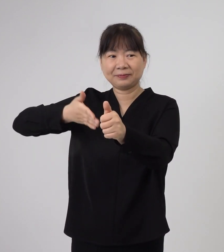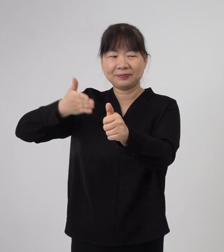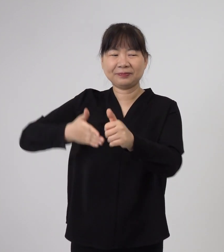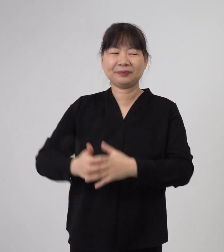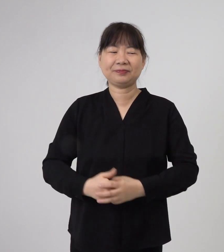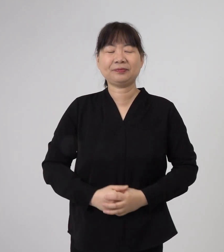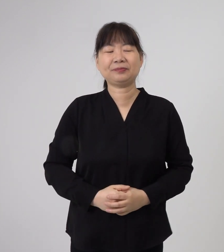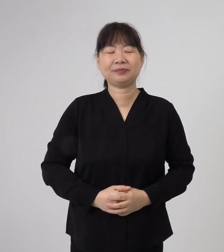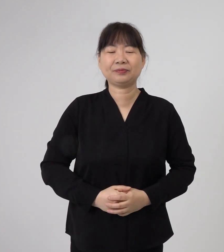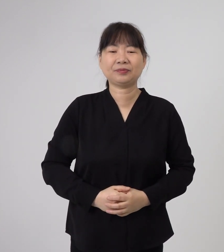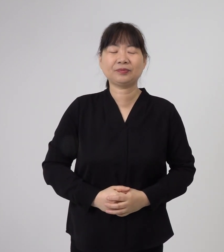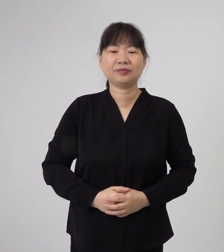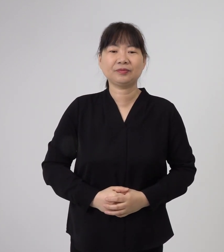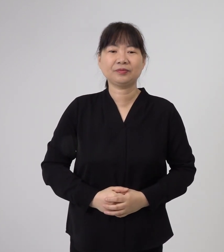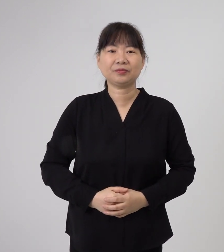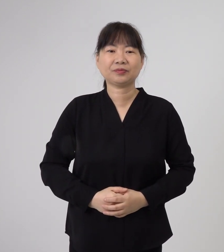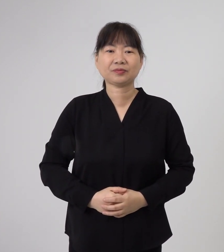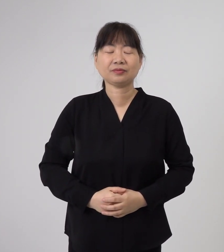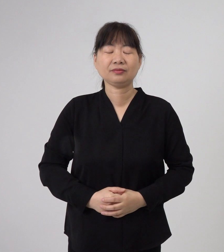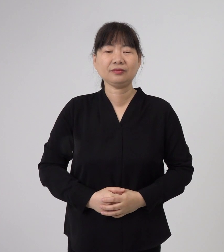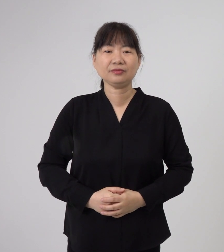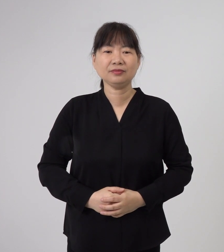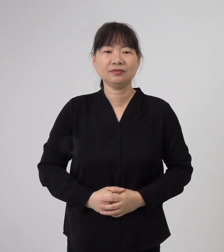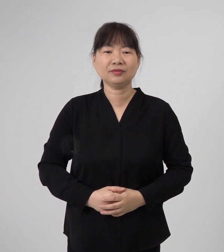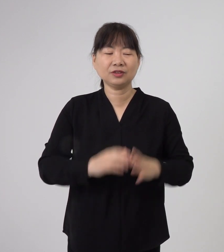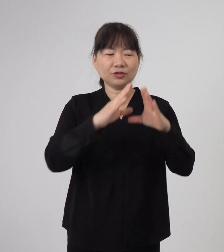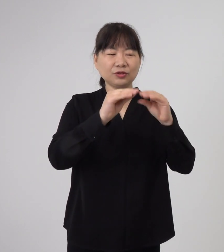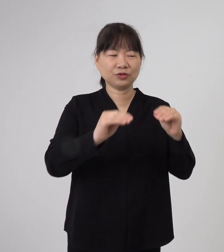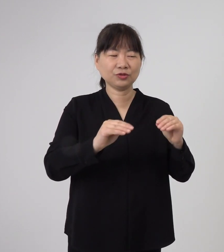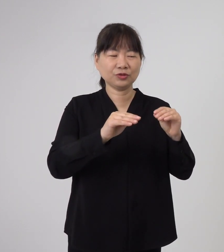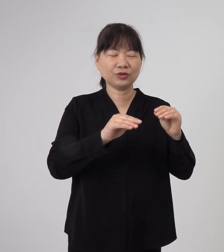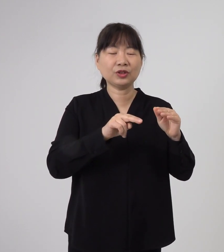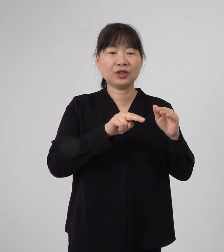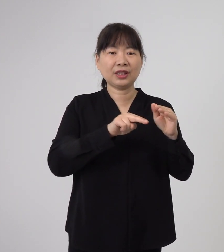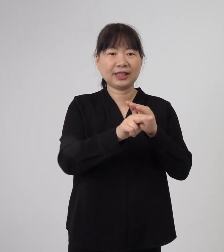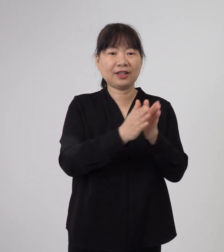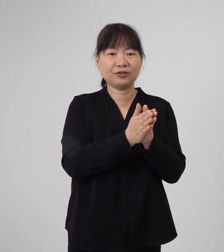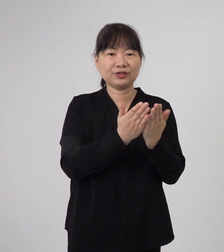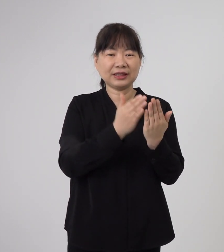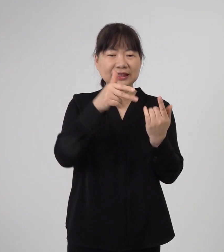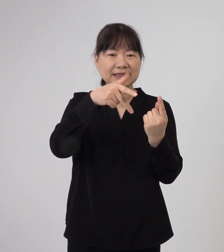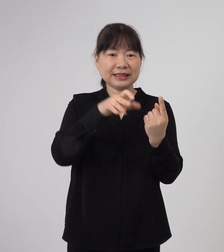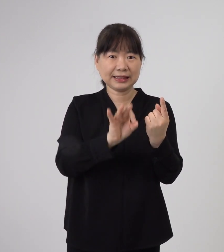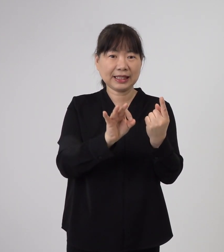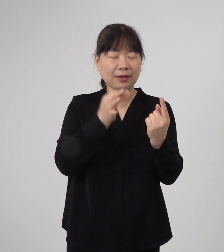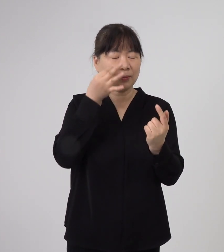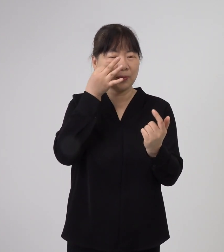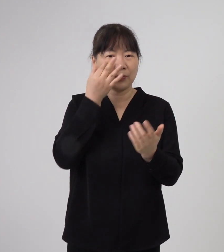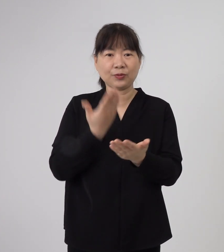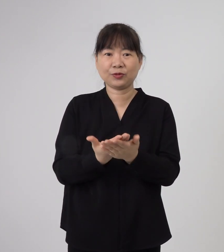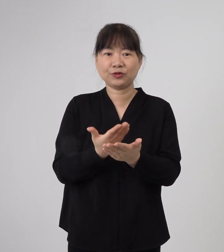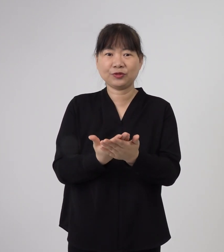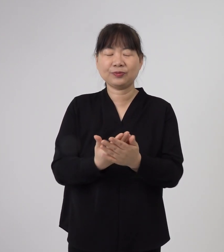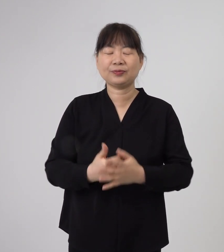도달해봤으면 좋겠어요. 여러분, 출애굽기 1장을 좀 넘겨주세요. 한 장 앞으로